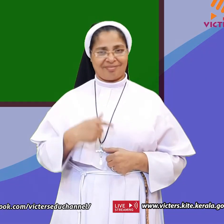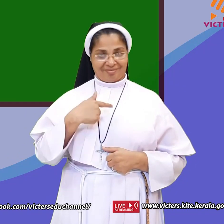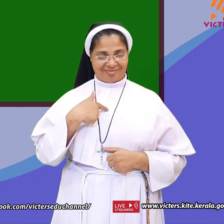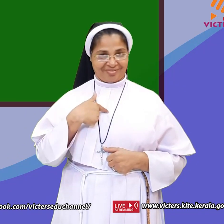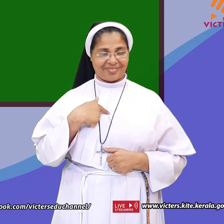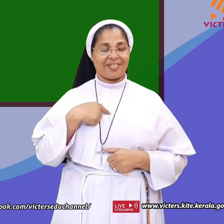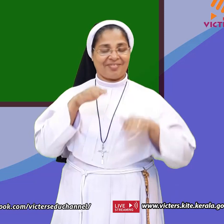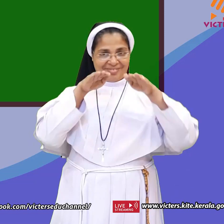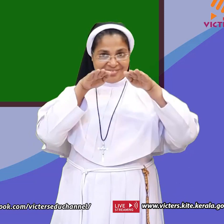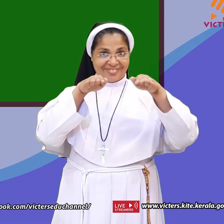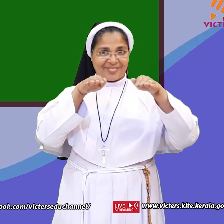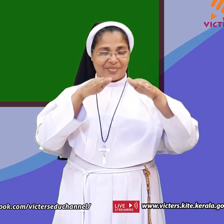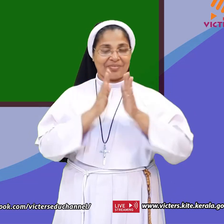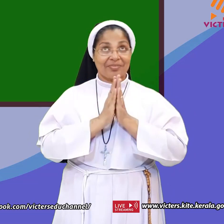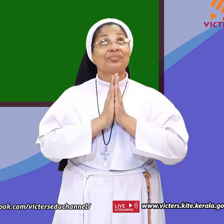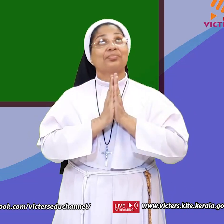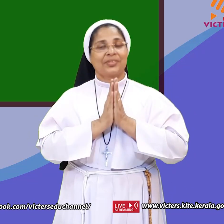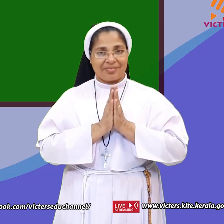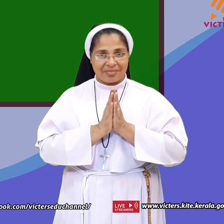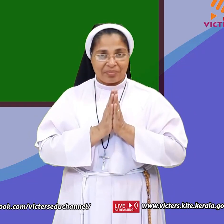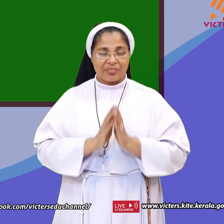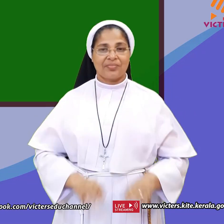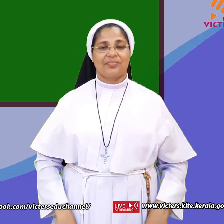ആശംസിക്കുന്നു, പ്രാർത്ഥിക്കുന്നു.